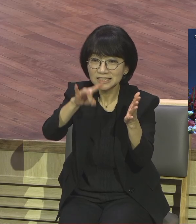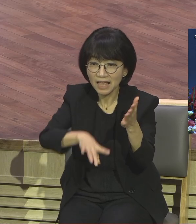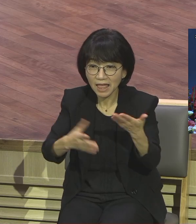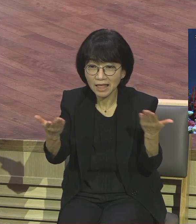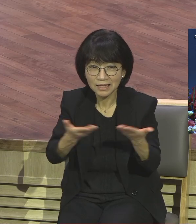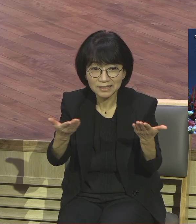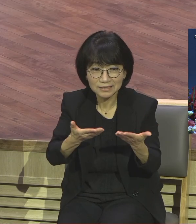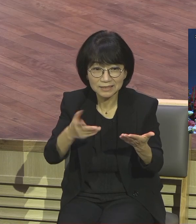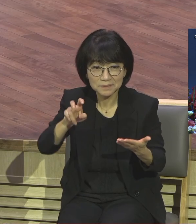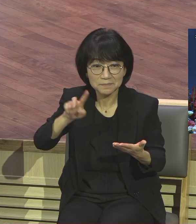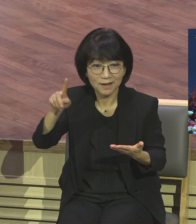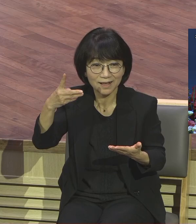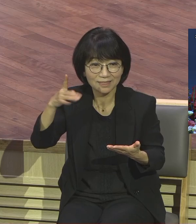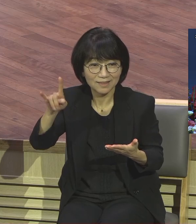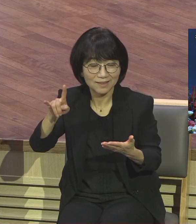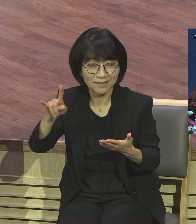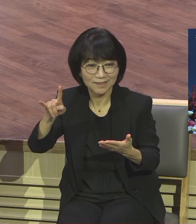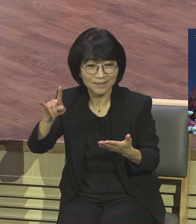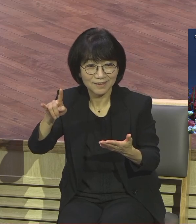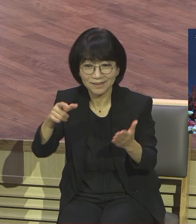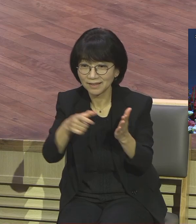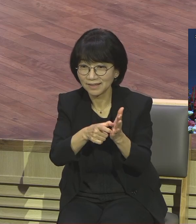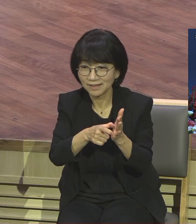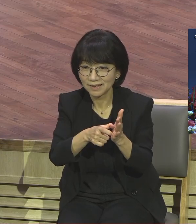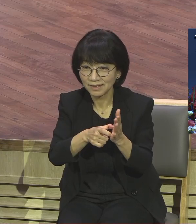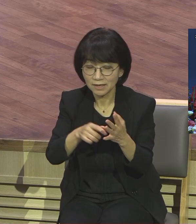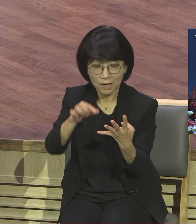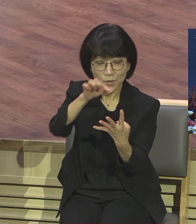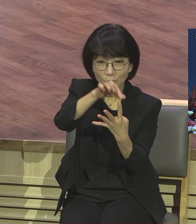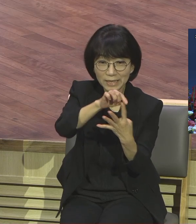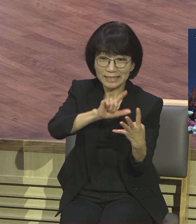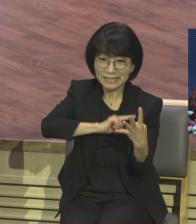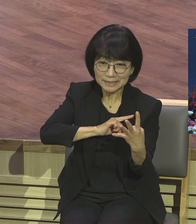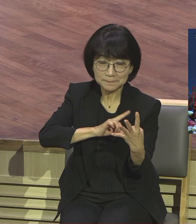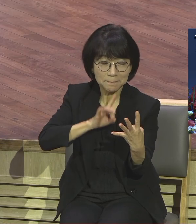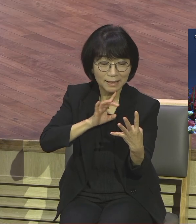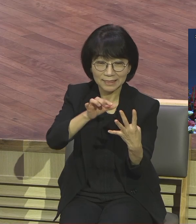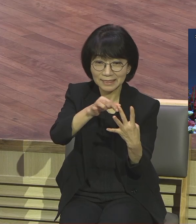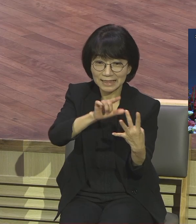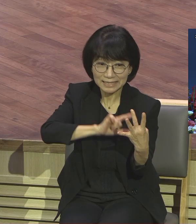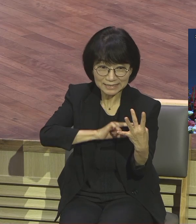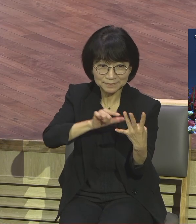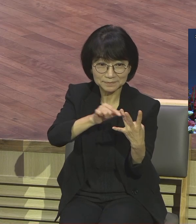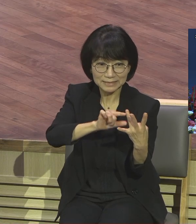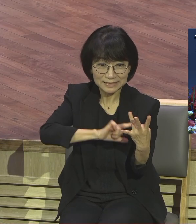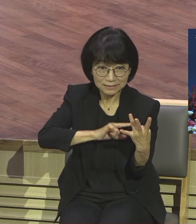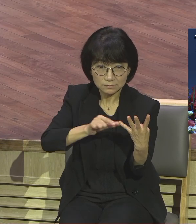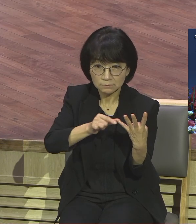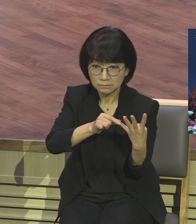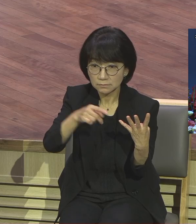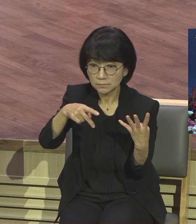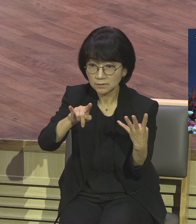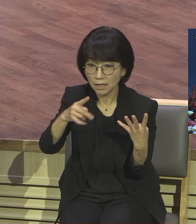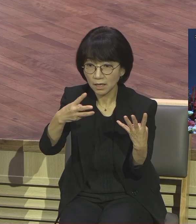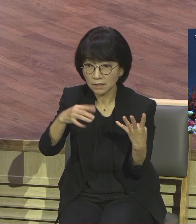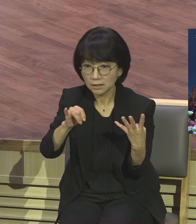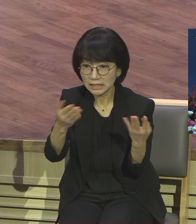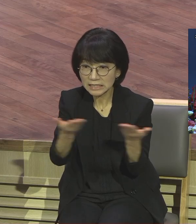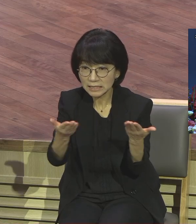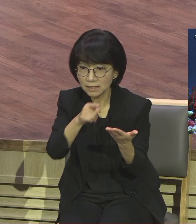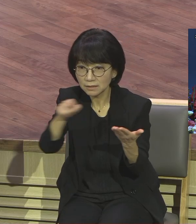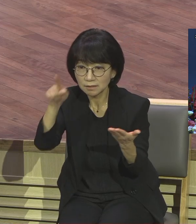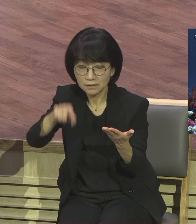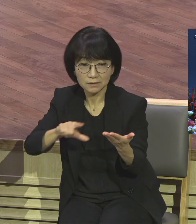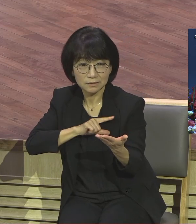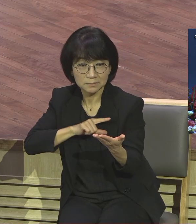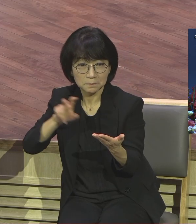세리마테. 그렇죠? 다 이름이 있는데 왜 세리마테면? 이 마태복음 누가 기록했어요? 세리마테가